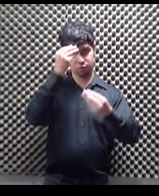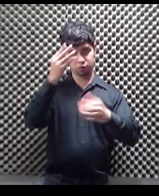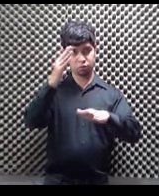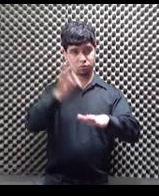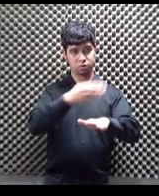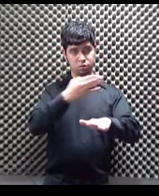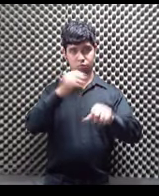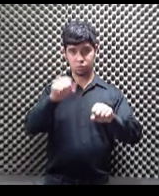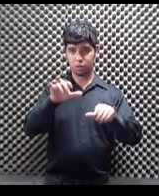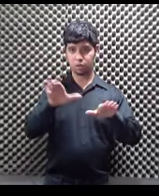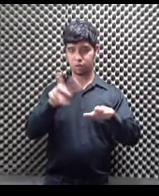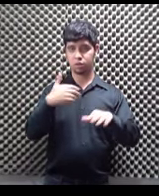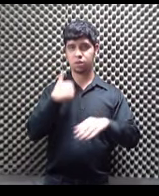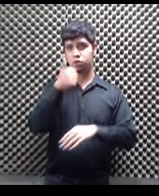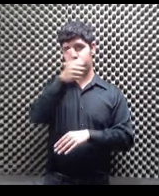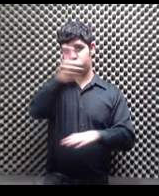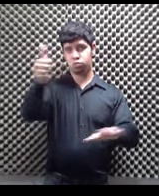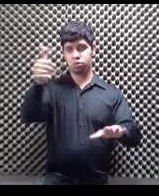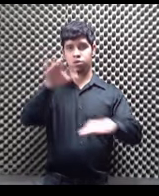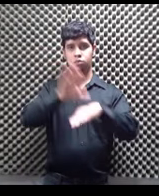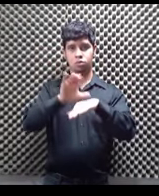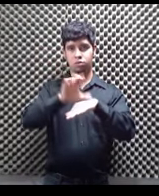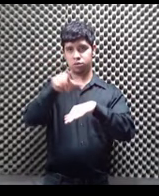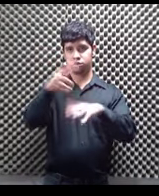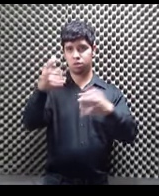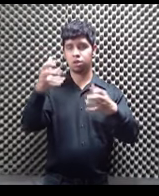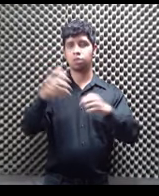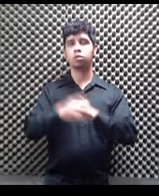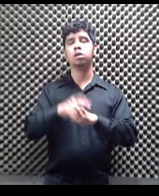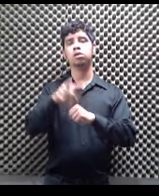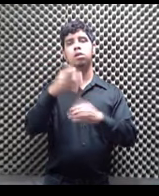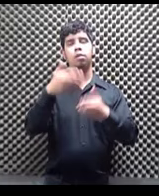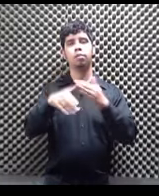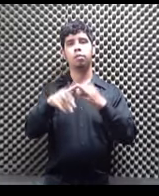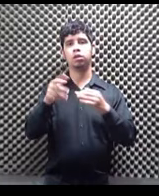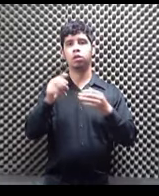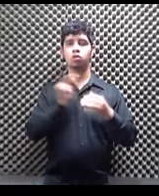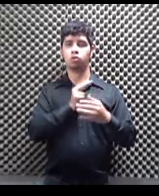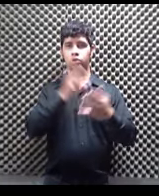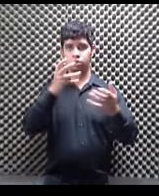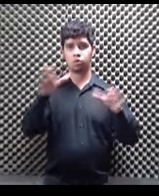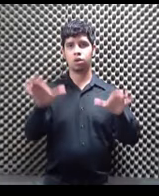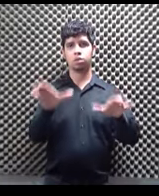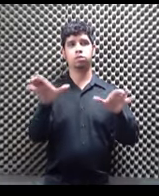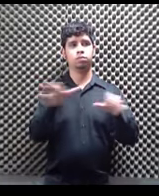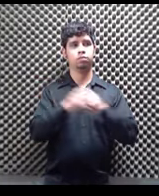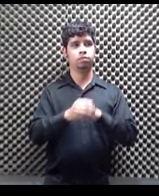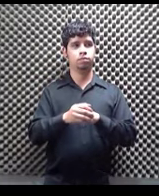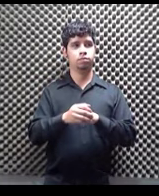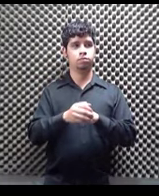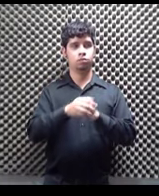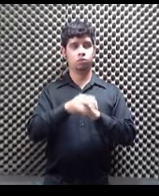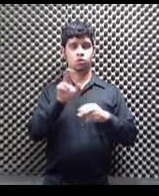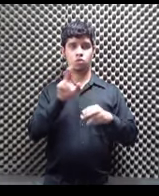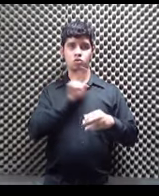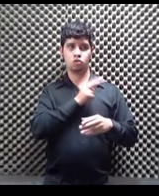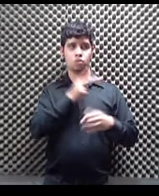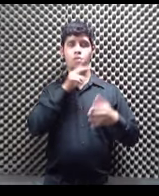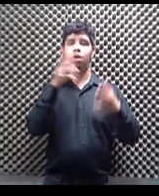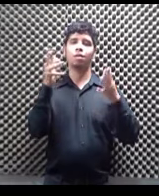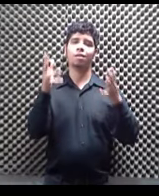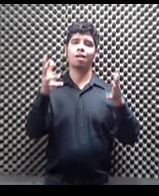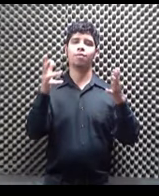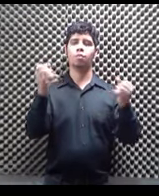ir haciéndolo desde la computadora, ¿verdad? Así mismo, eso va a ser parte de lo que viene, así es que de eso vamos a hablar mucho